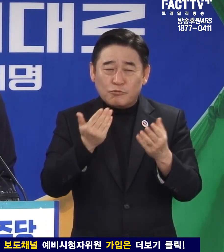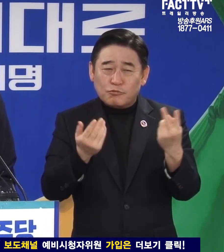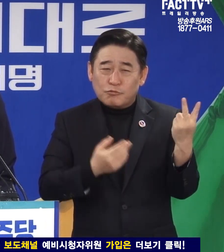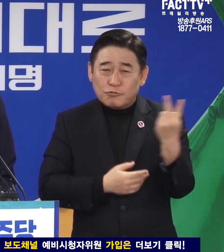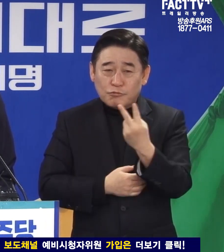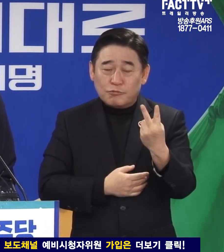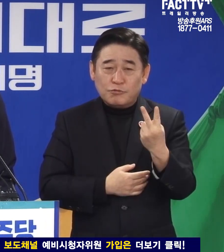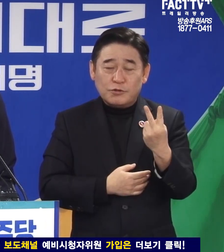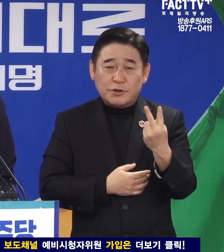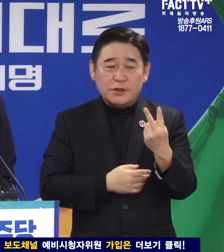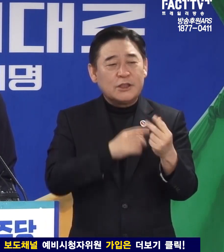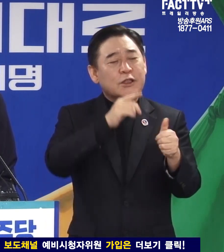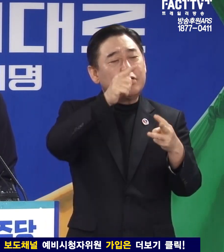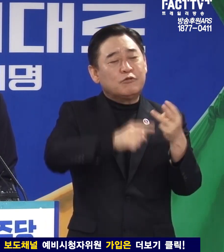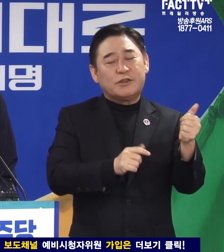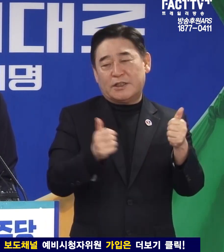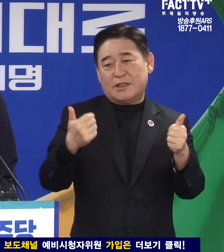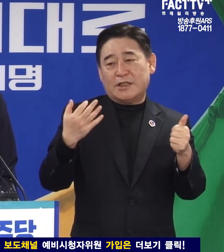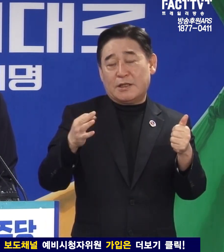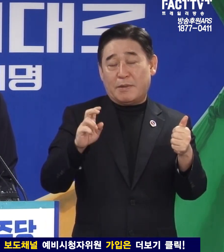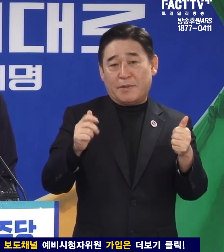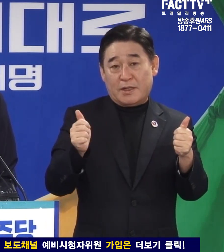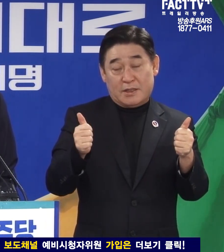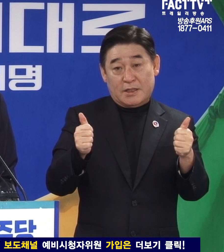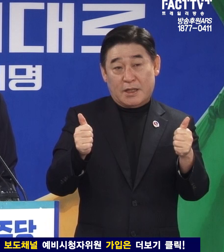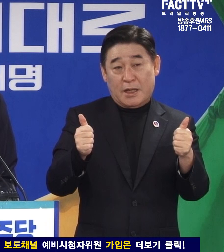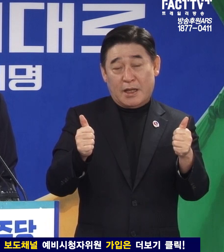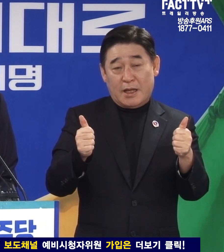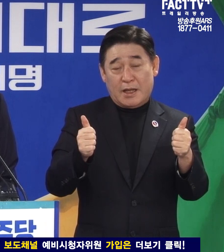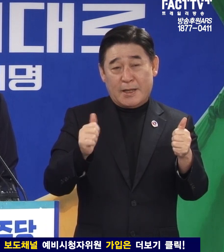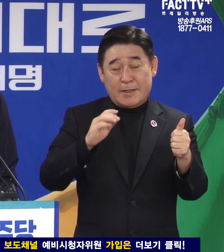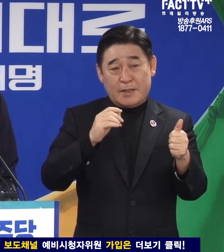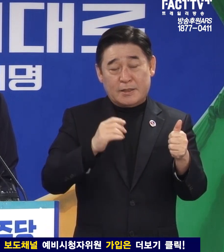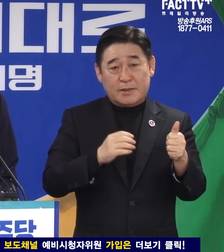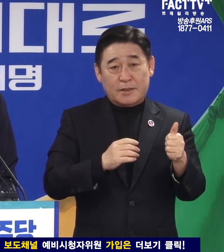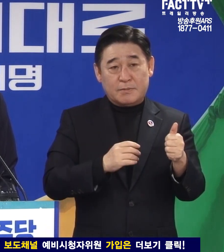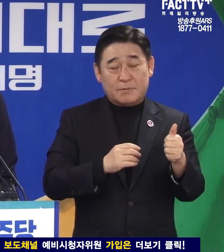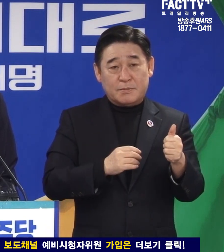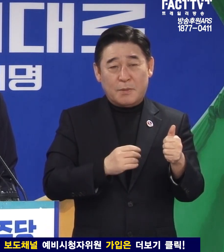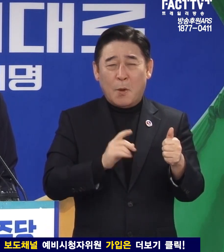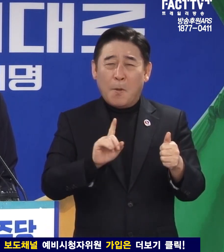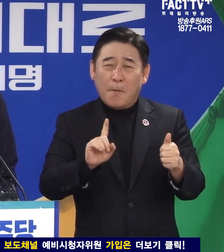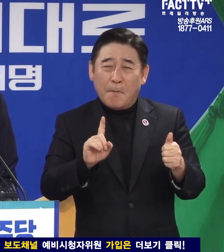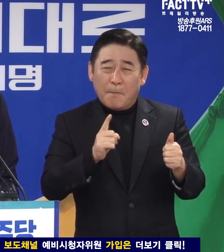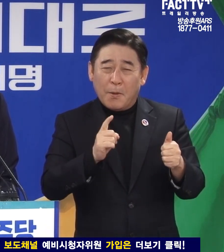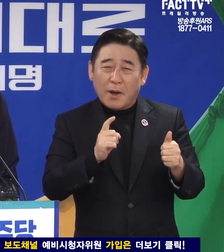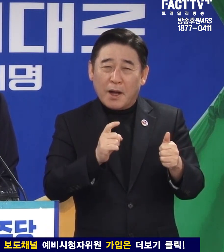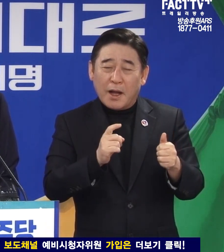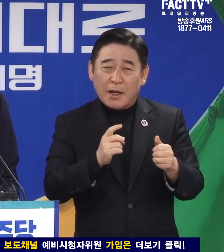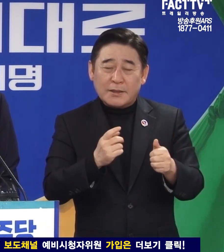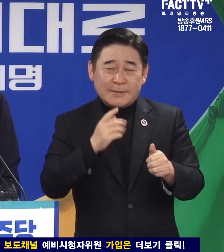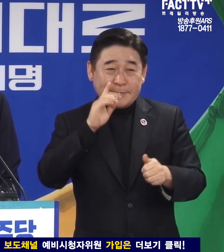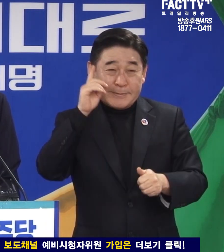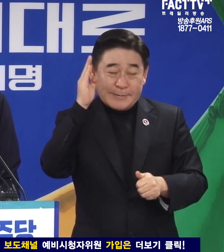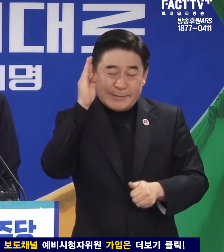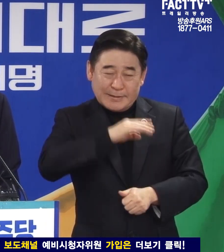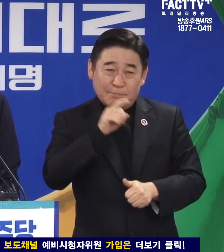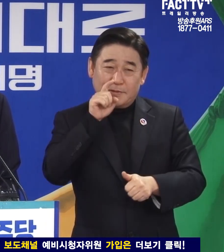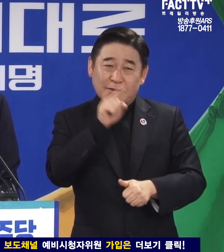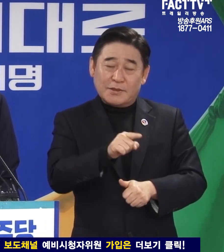윤석열 후보가 김만배에게 치명적인 약점을 노출시키고 있다는 것을 다시